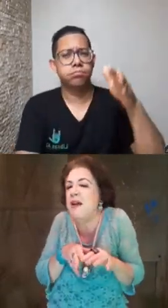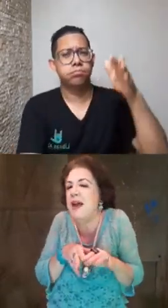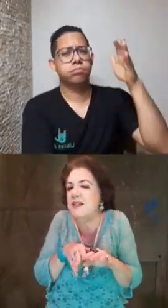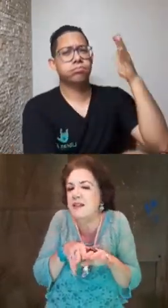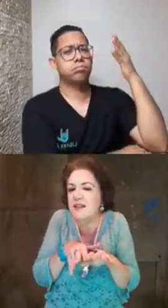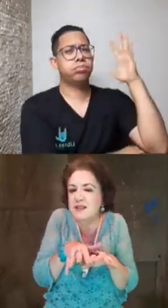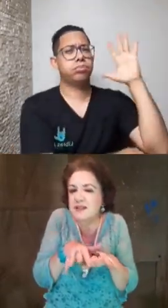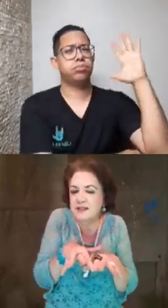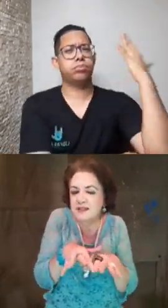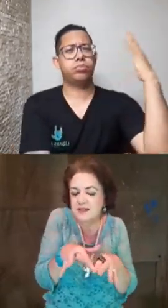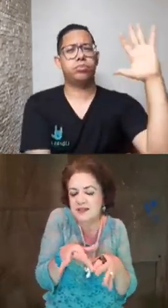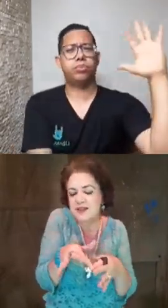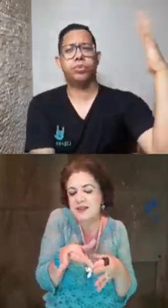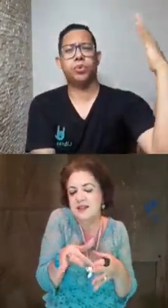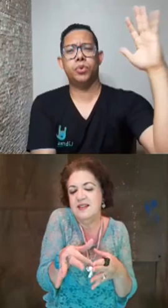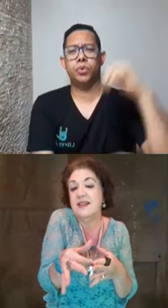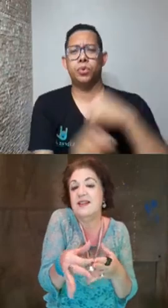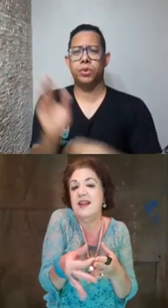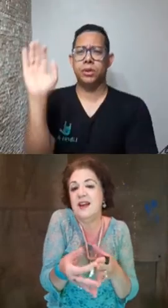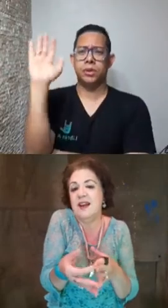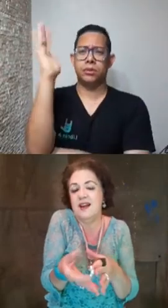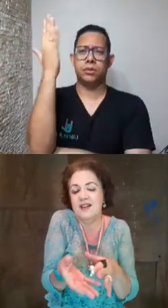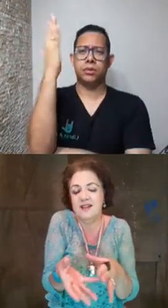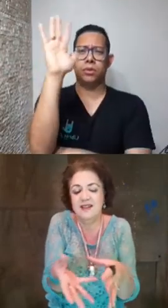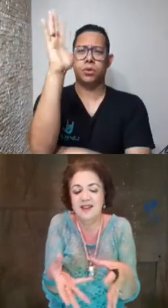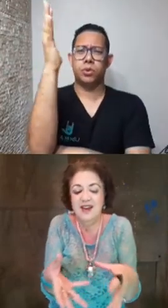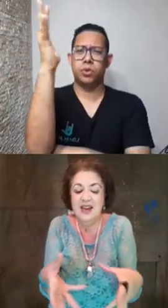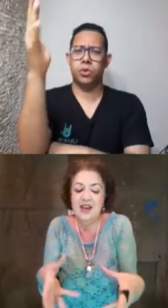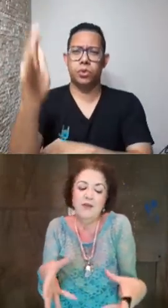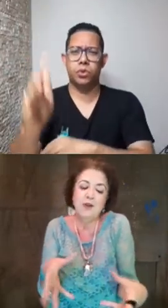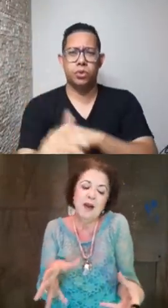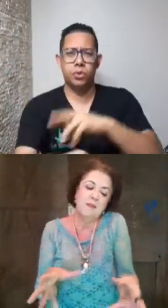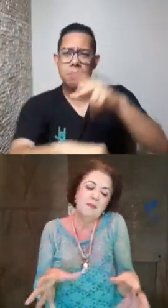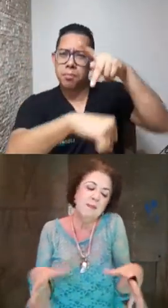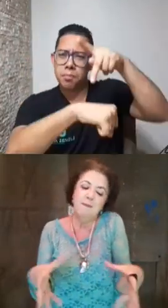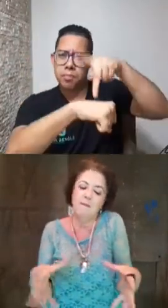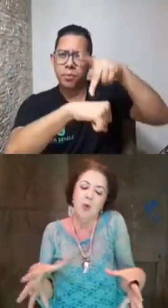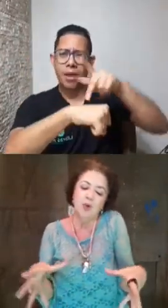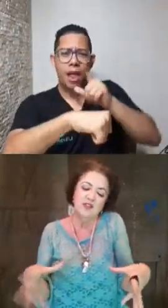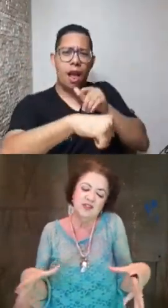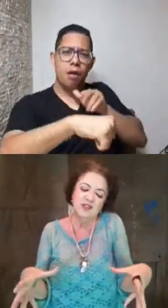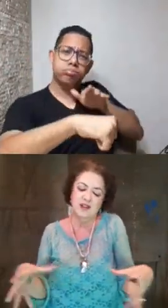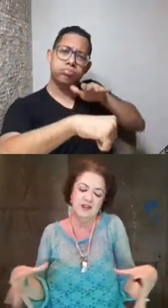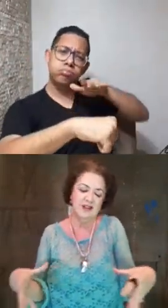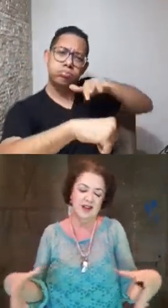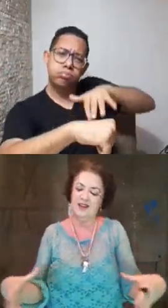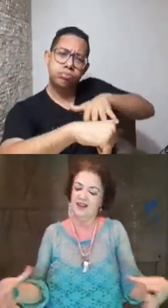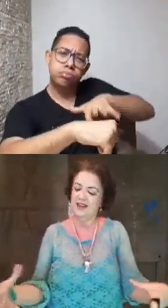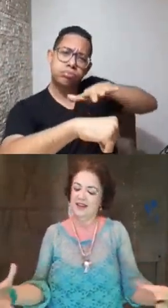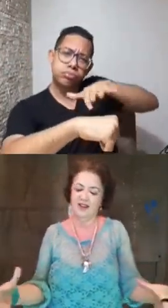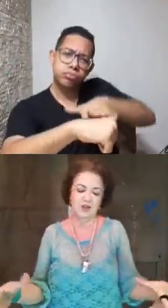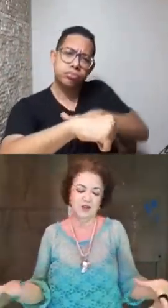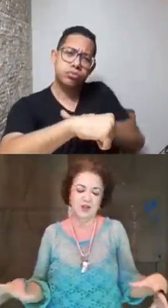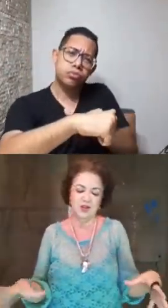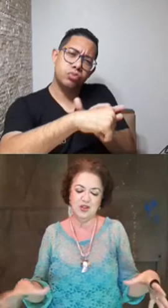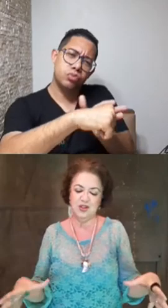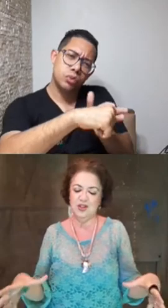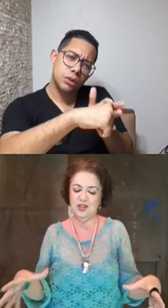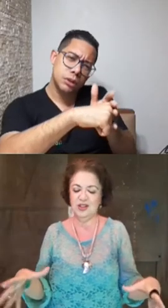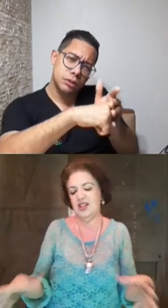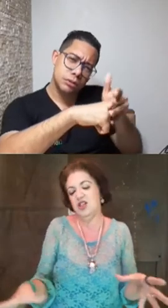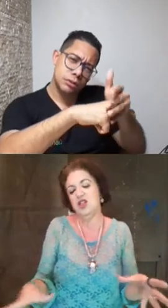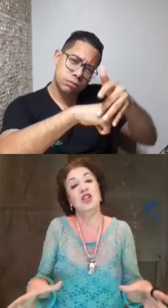as pedras da terra e formaram uma poça ali,